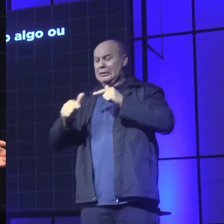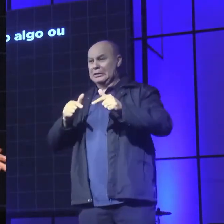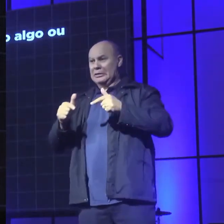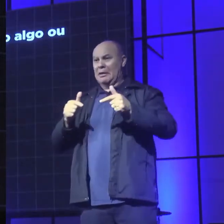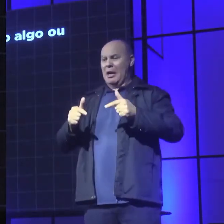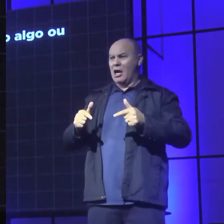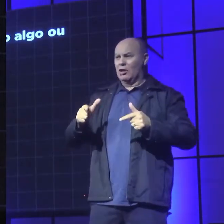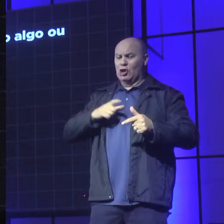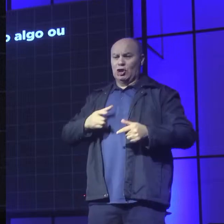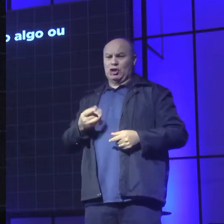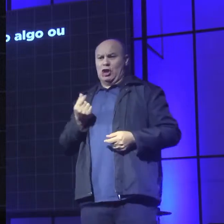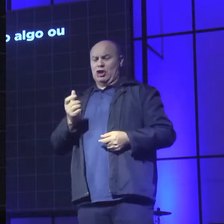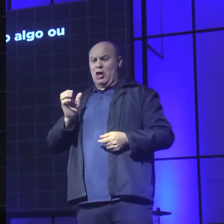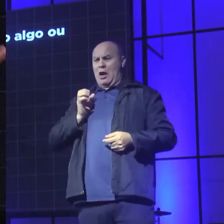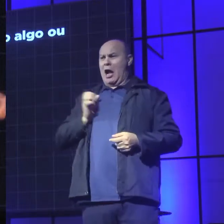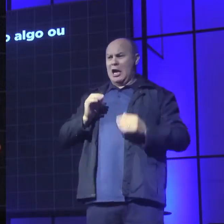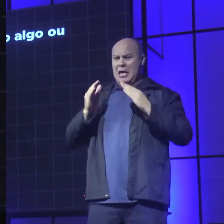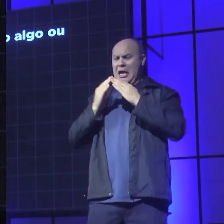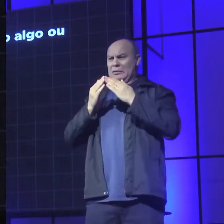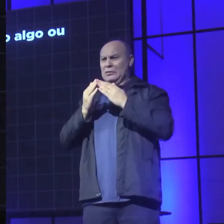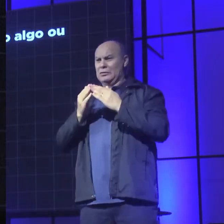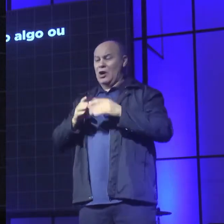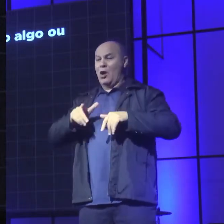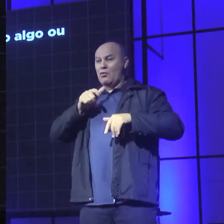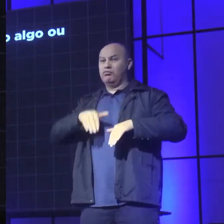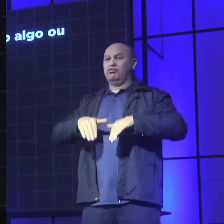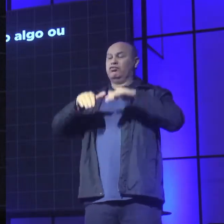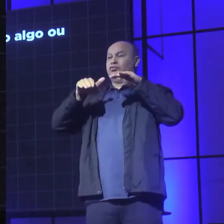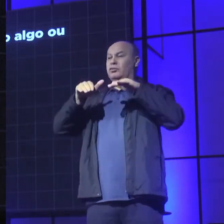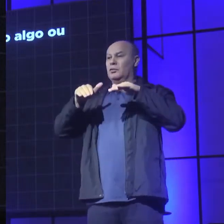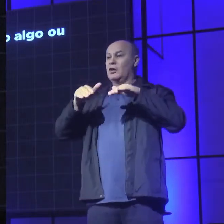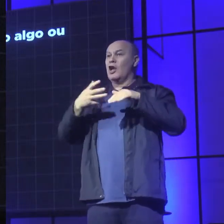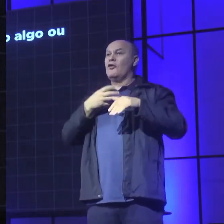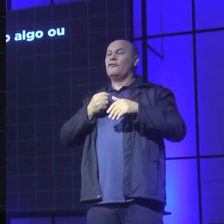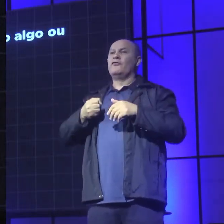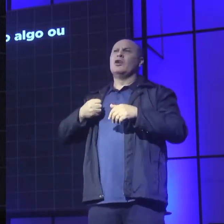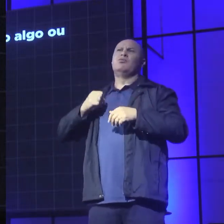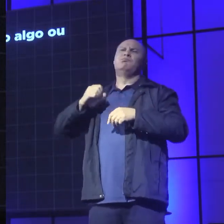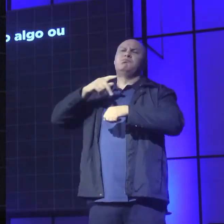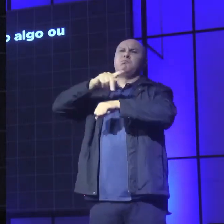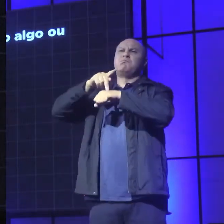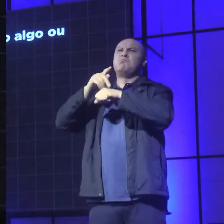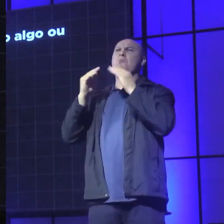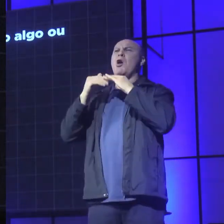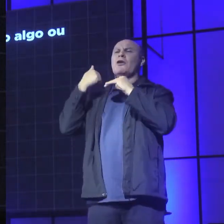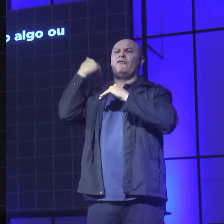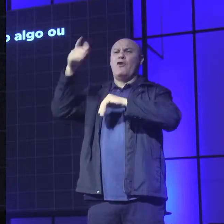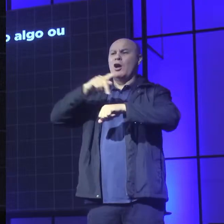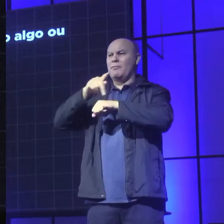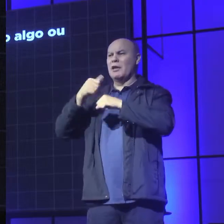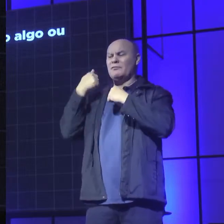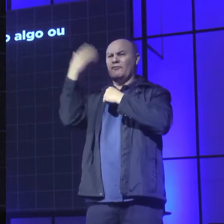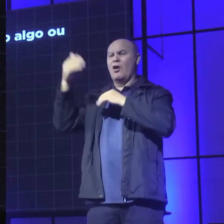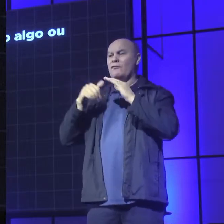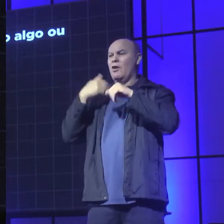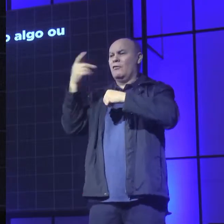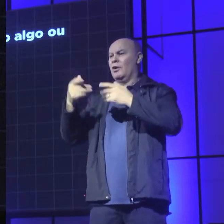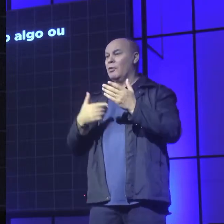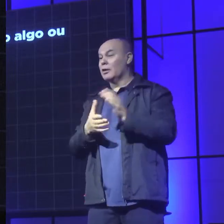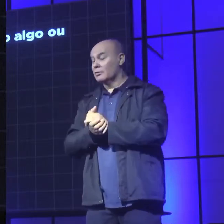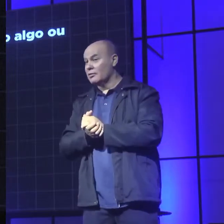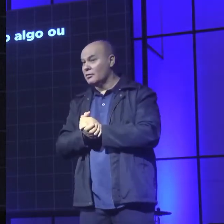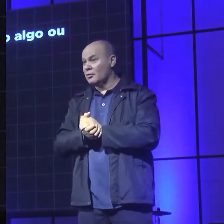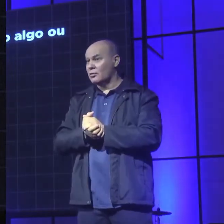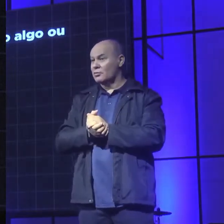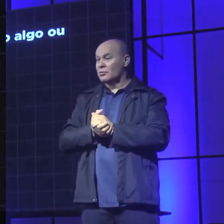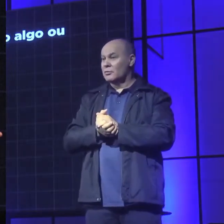boi dormir. Não tinha nada a ver com o filho. Porque o que os filhos precisam não é do dinheiro do pai. O que os